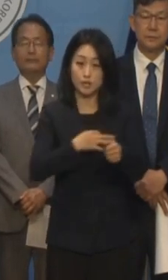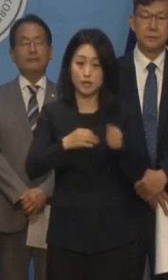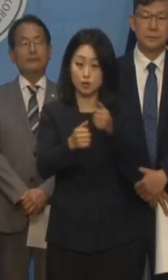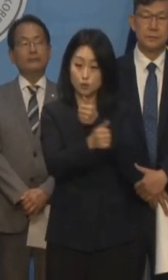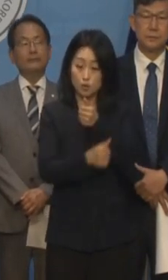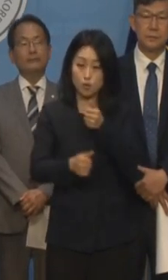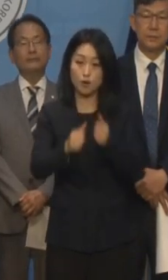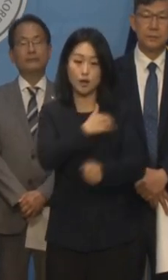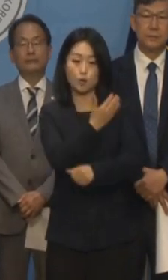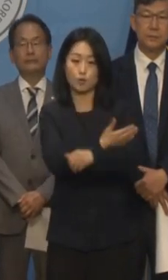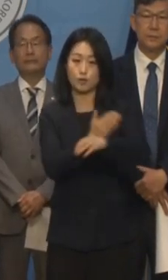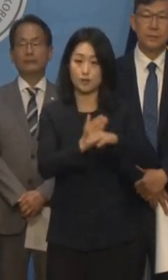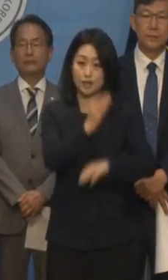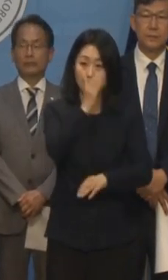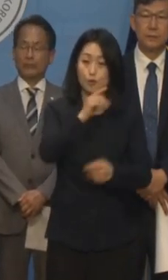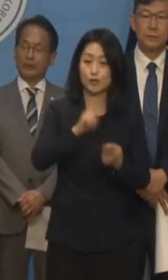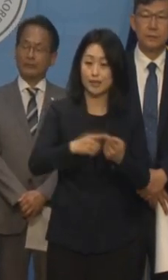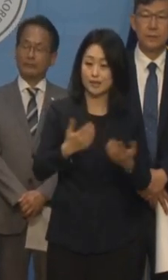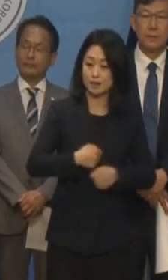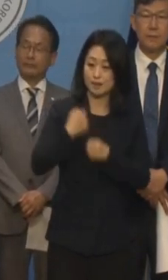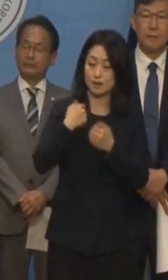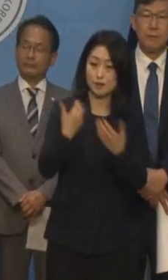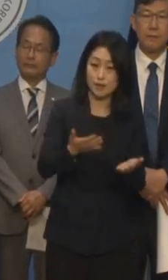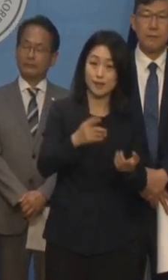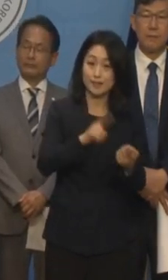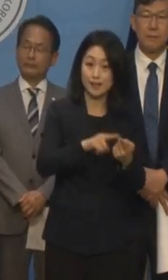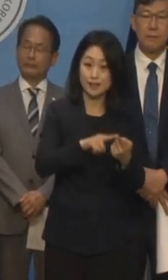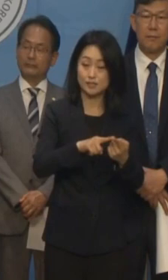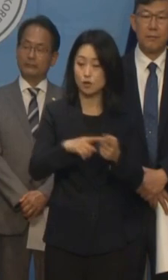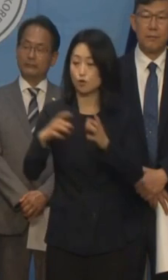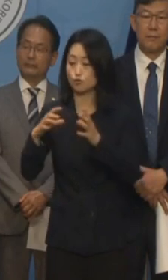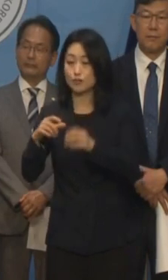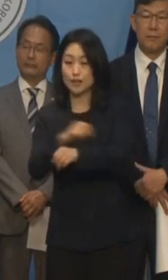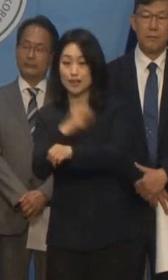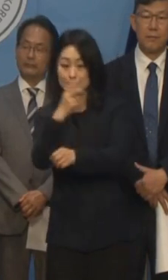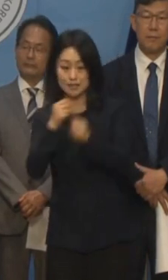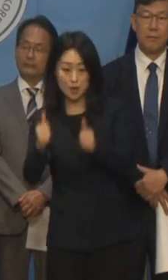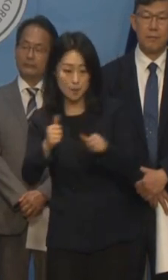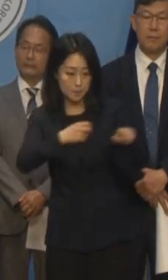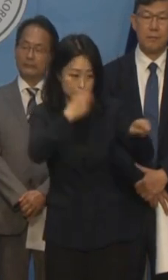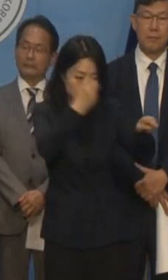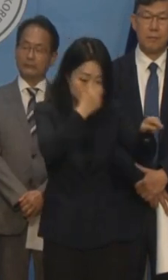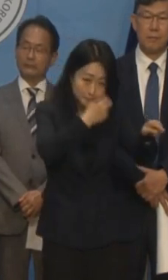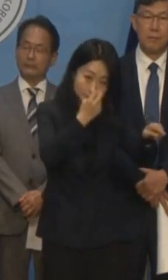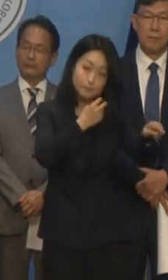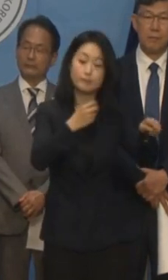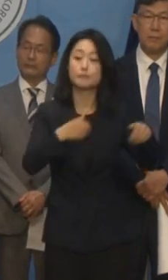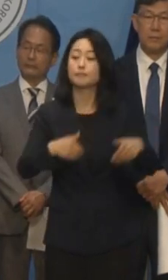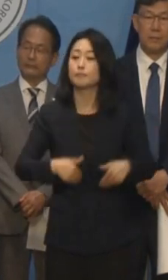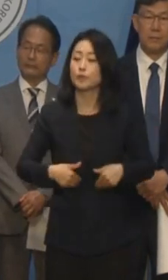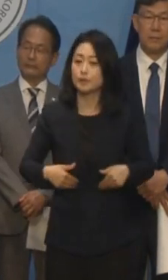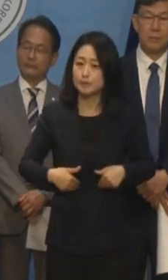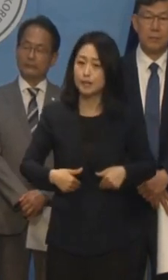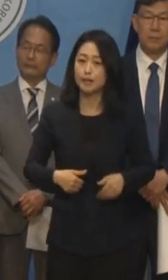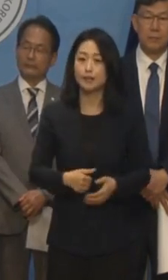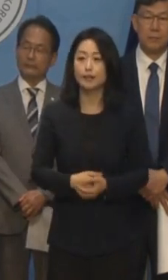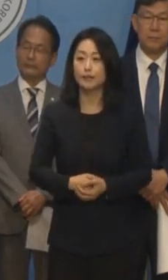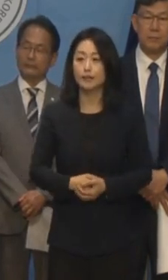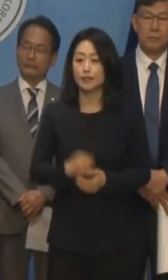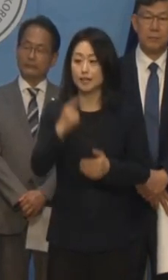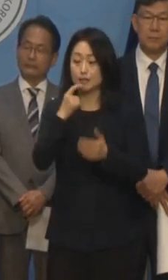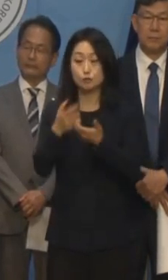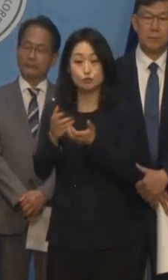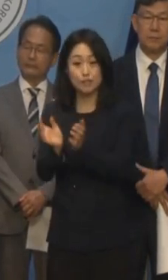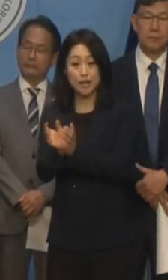직권남용과 직무유기에 대해서도 특검을 통해서 그 경위와 책임을 규명해야 할 것입니다.